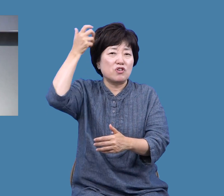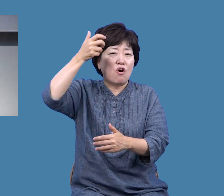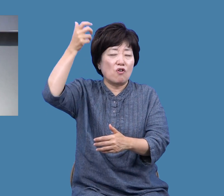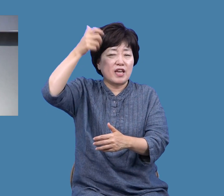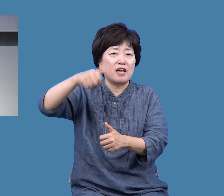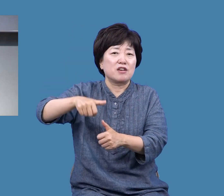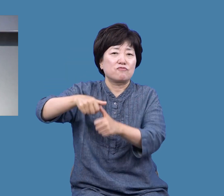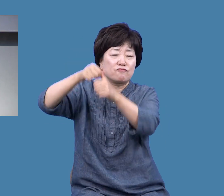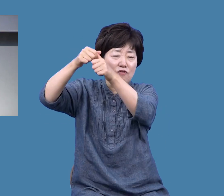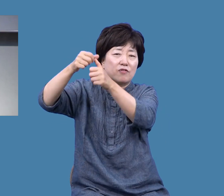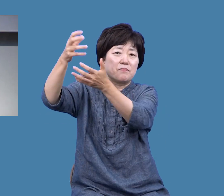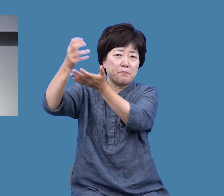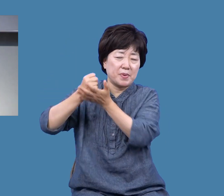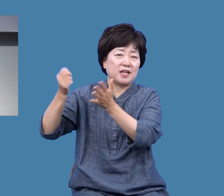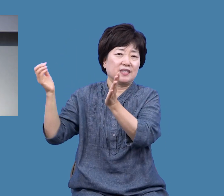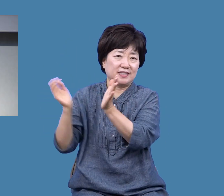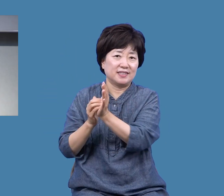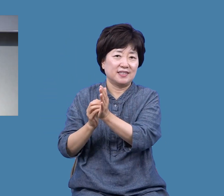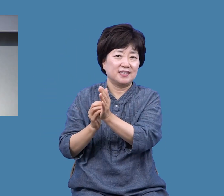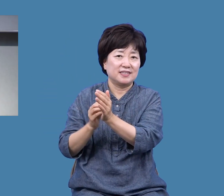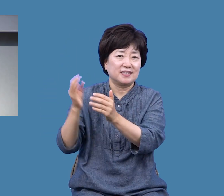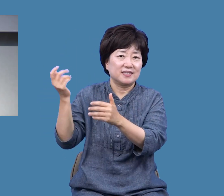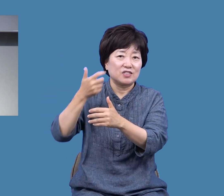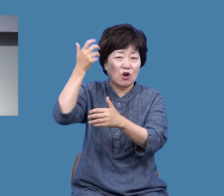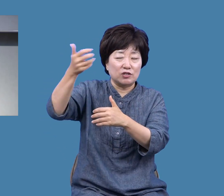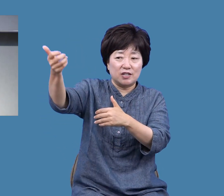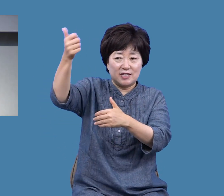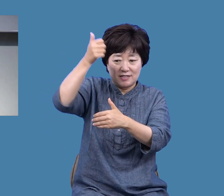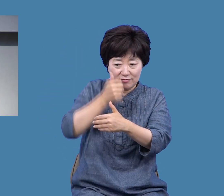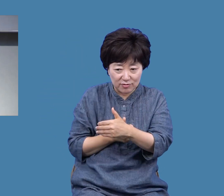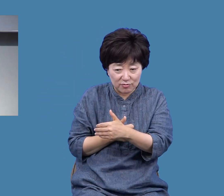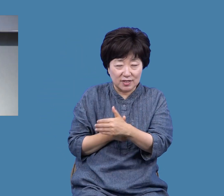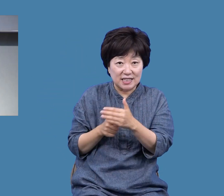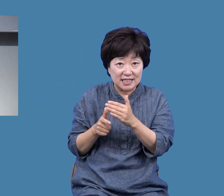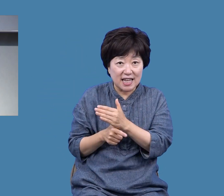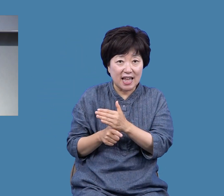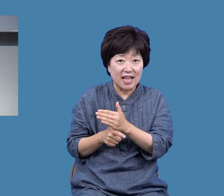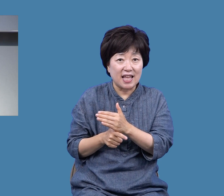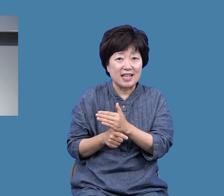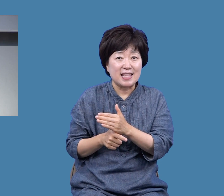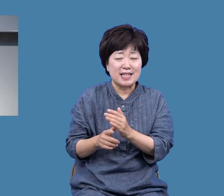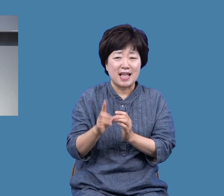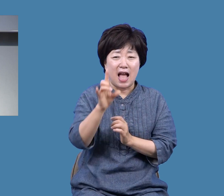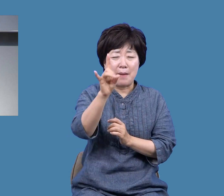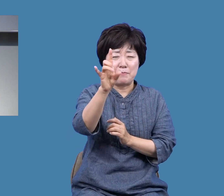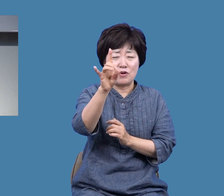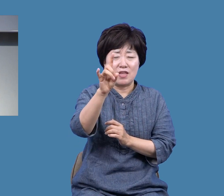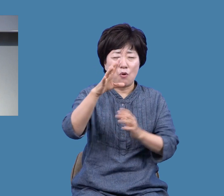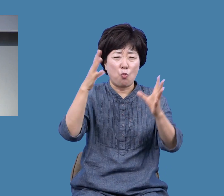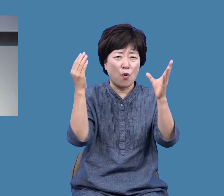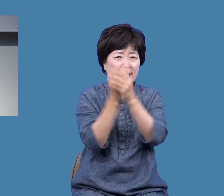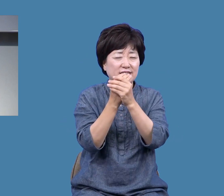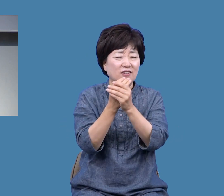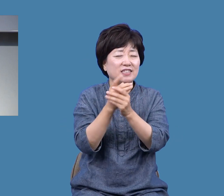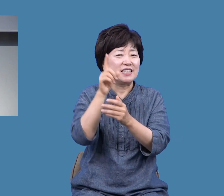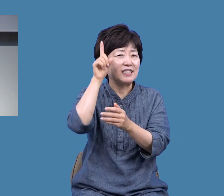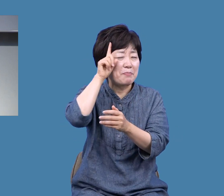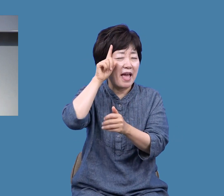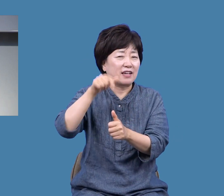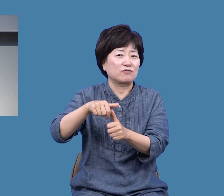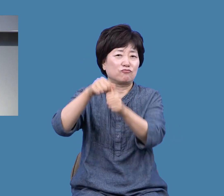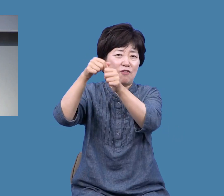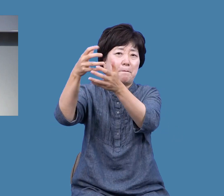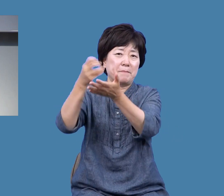게 아니에요. 그냥 성령께서 우리 안으로 들어오는 순간 한 번에 완전히 이루어지는 거예요. 한 번에